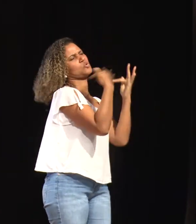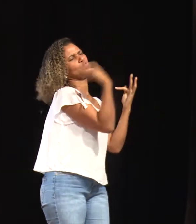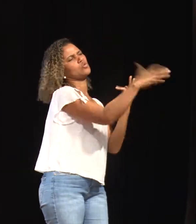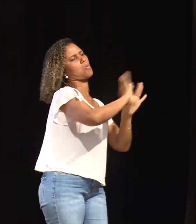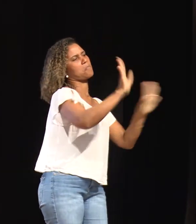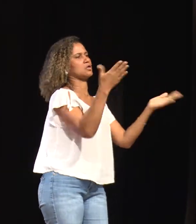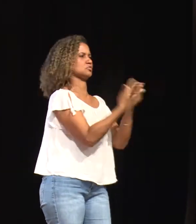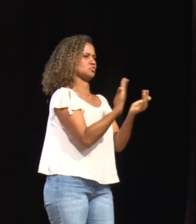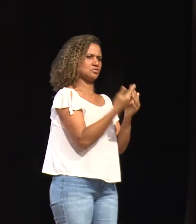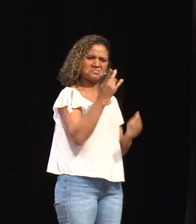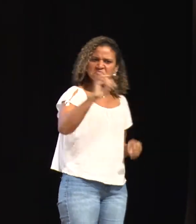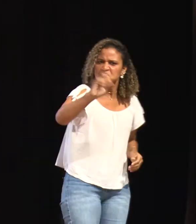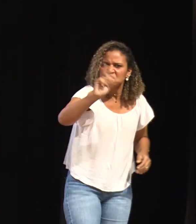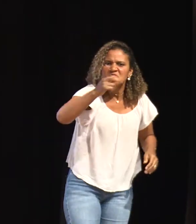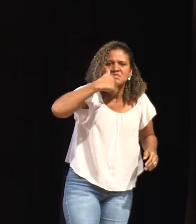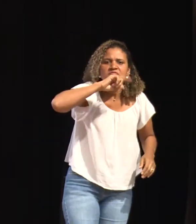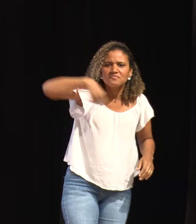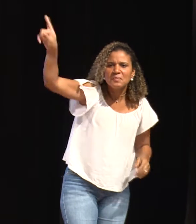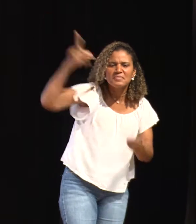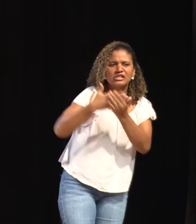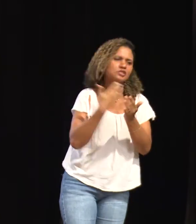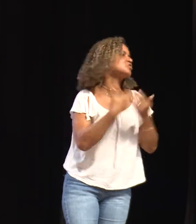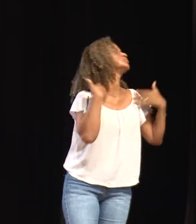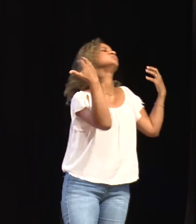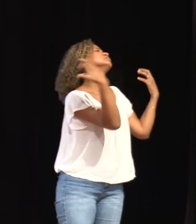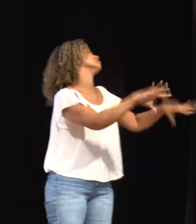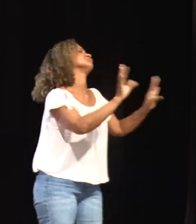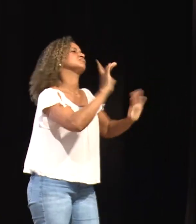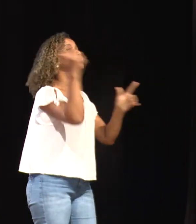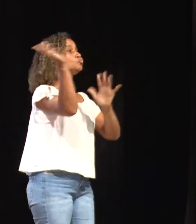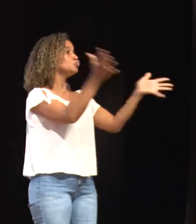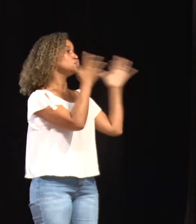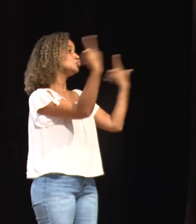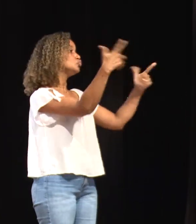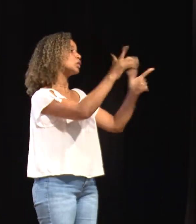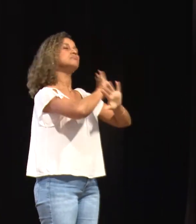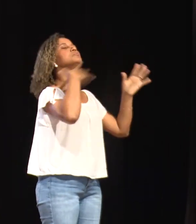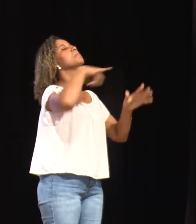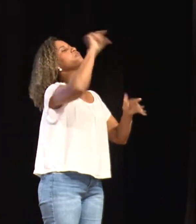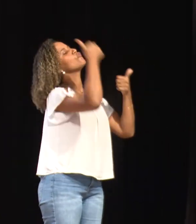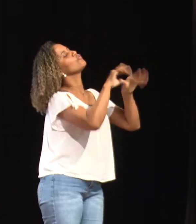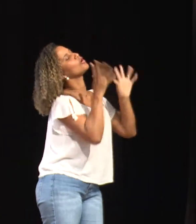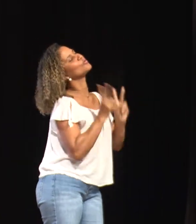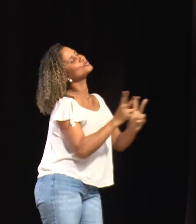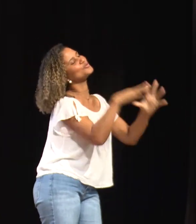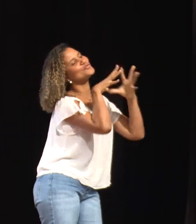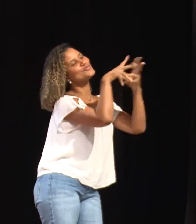questões, né? E meu pai simplesmente mandou eu ir para a escola. Eu falei que eu não queria, porque lá não havia língua de